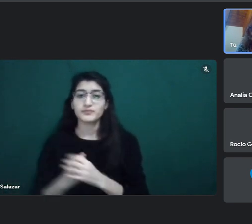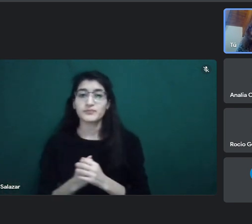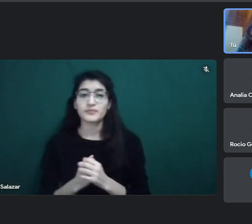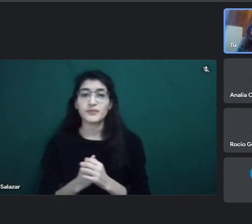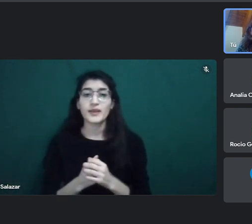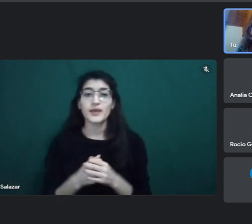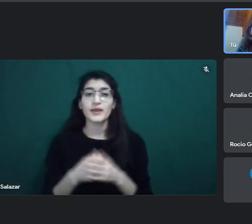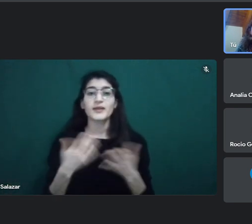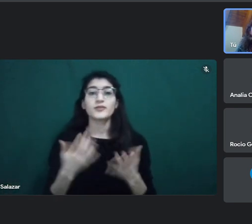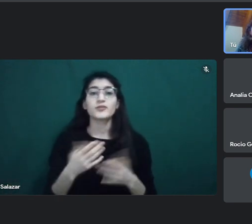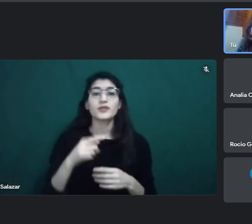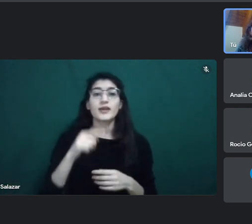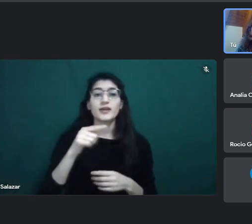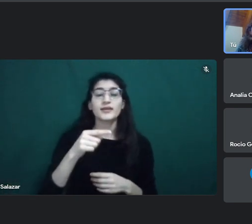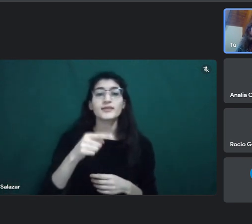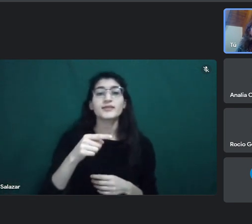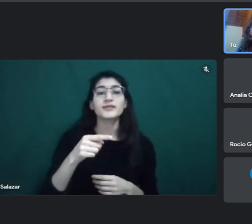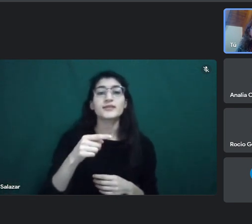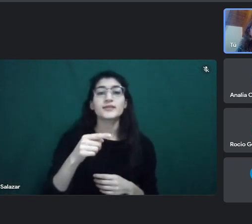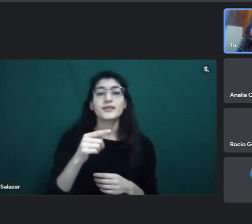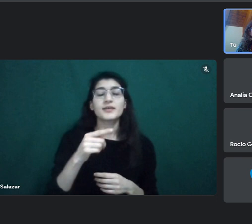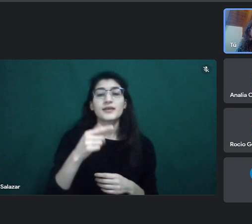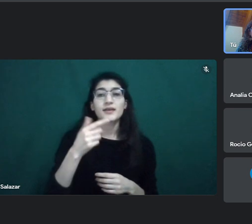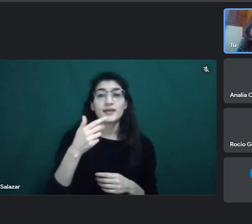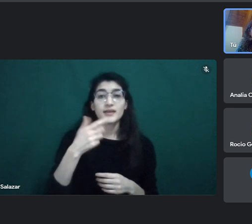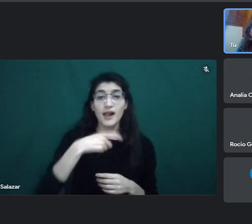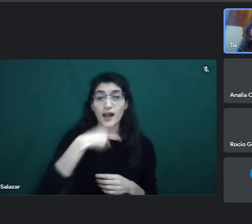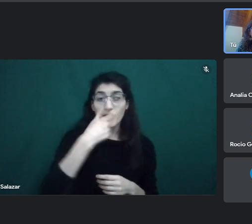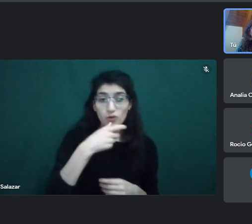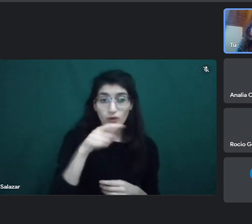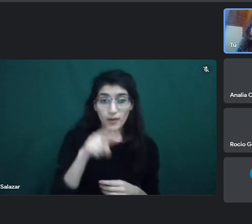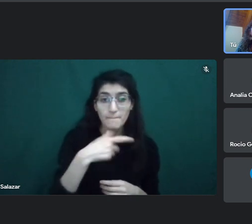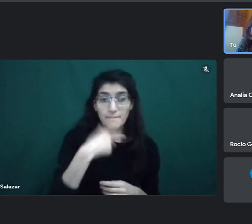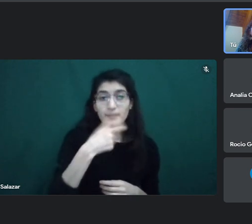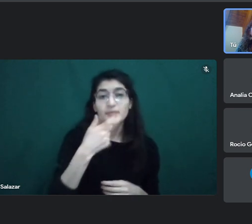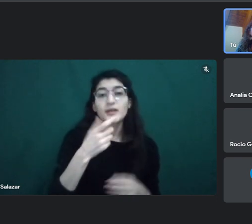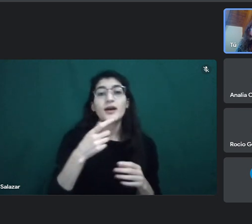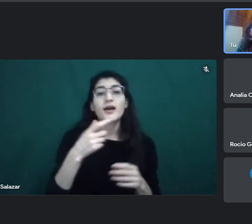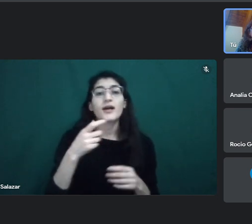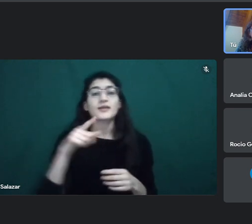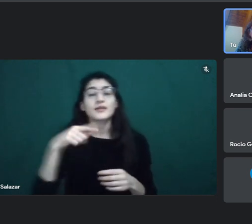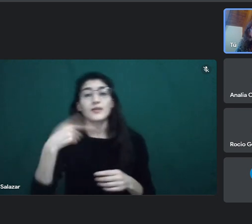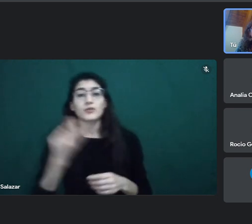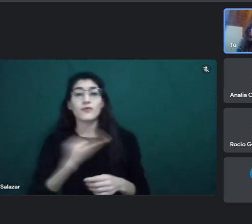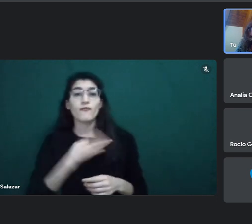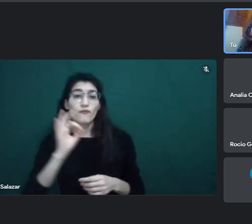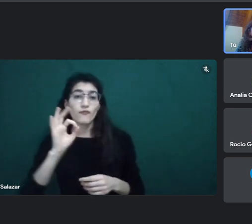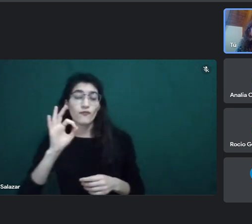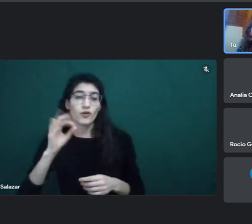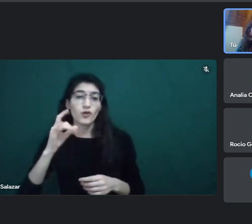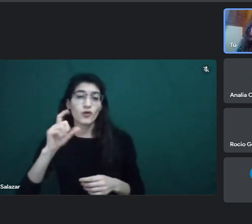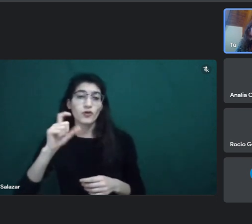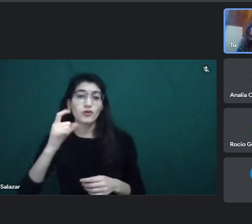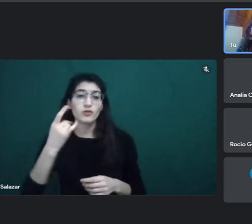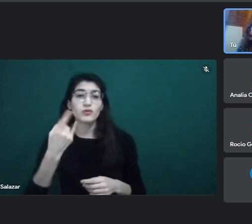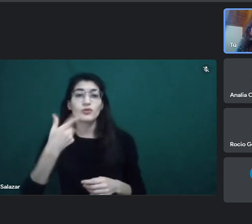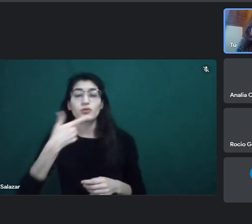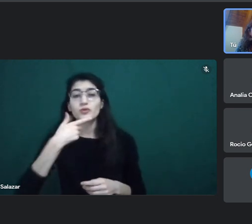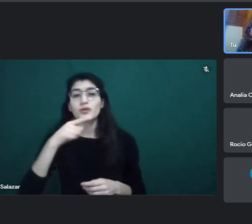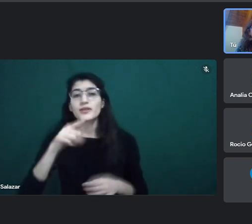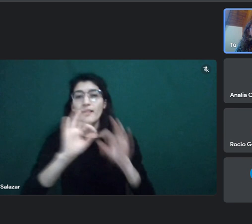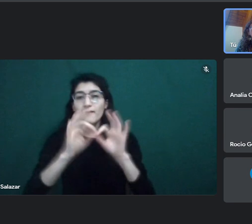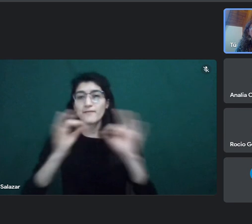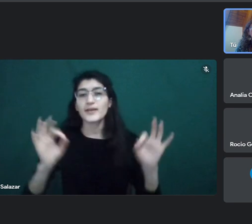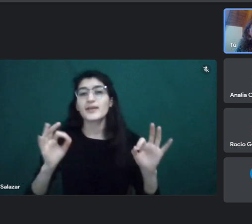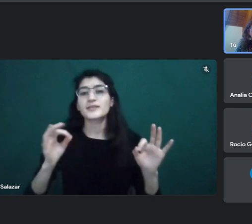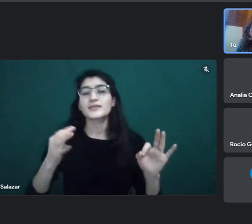focus sería la frase verbal. El should es el verbo modal. Y focus es